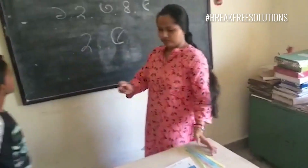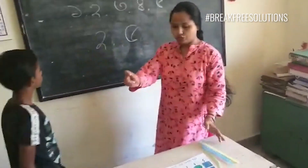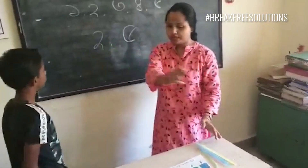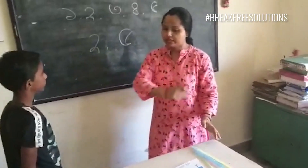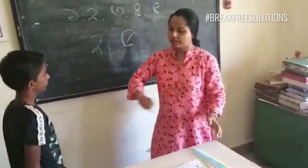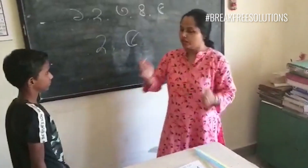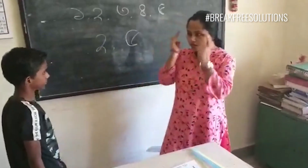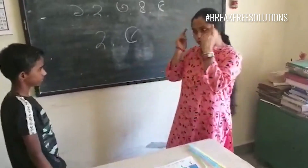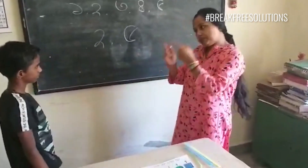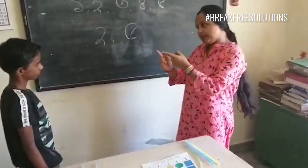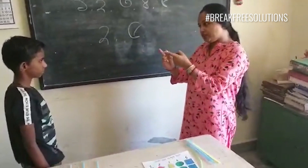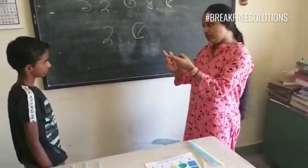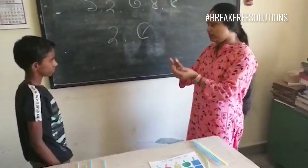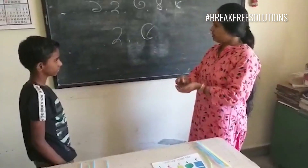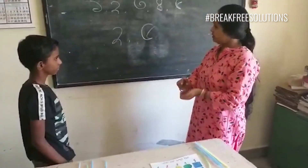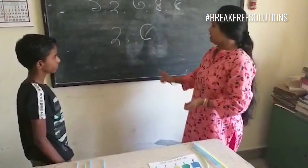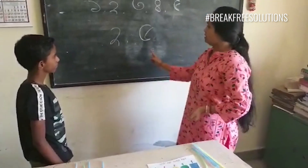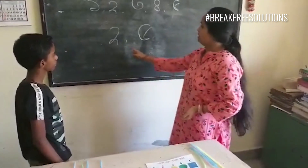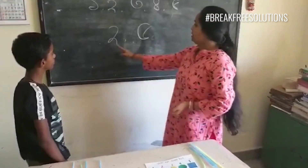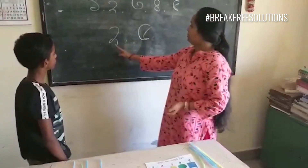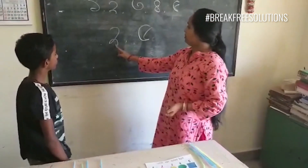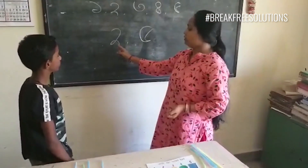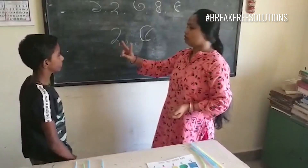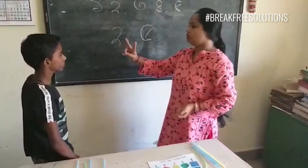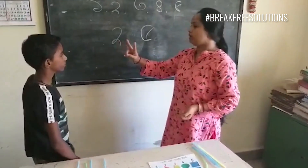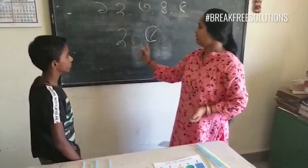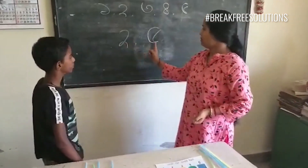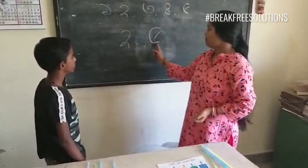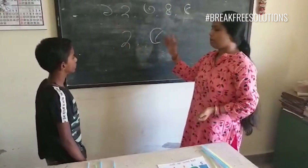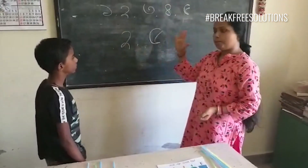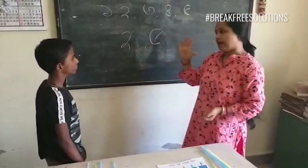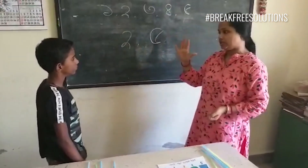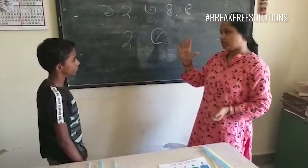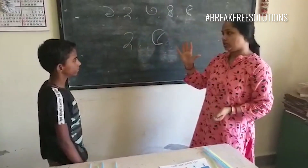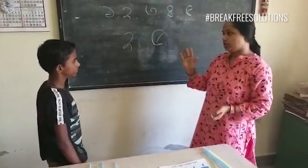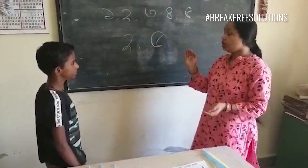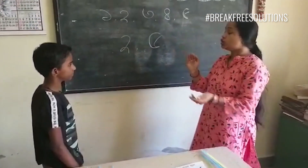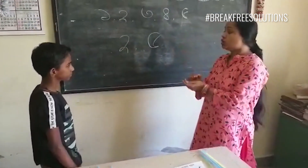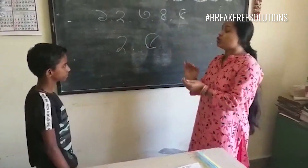তুমি এটা বুঝতে পেরেছ? ঠিক আছে, এবার বলো 2, 5 ছোট